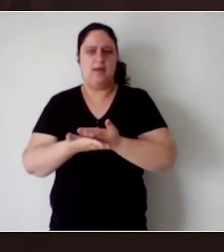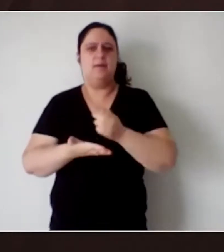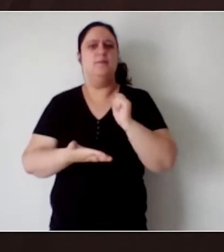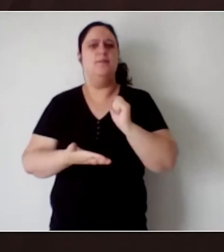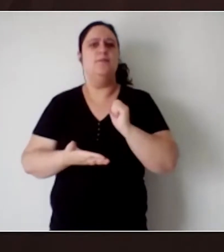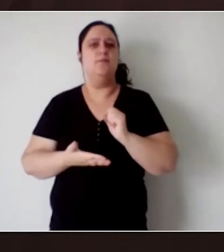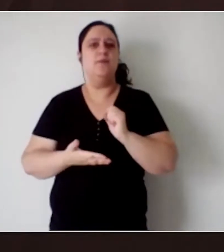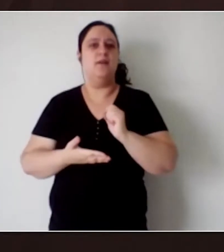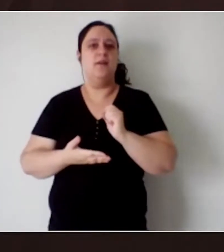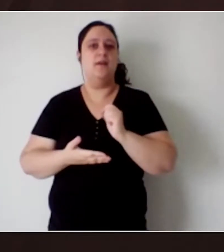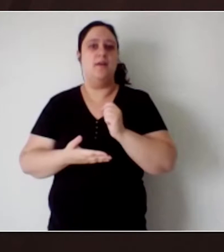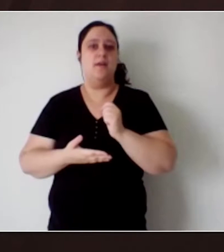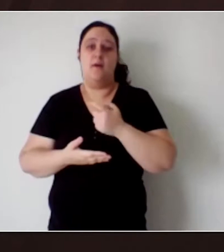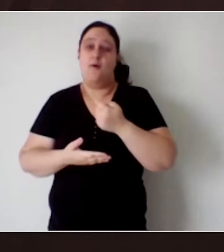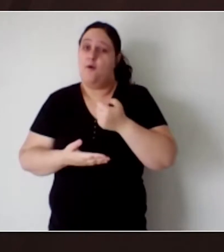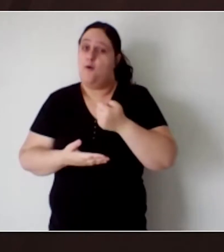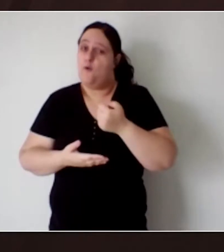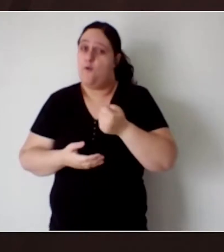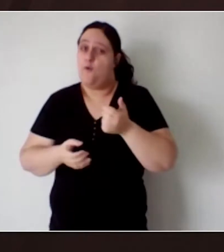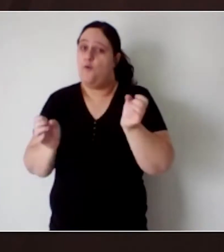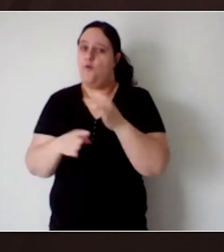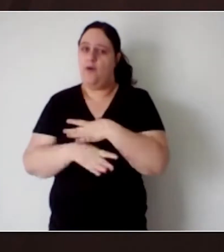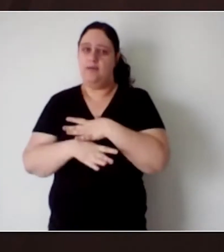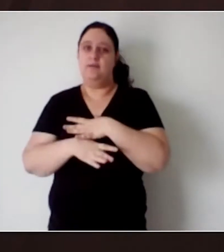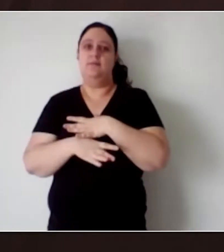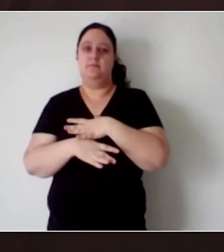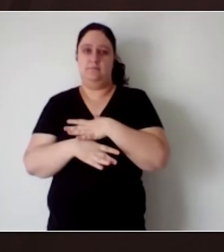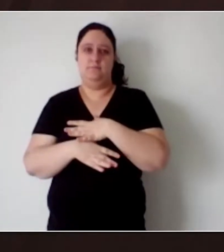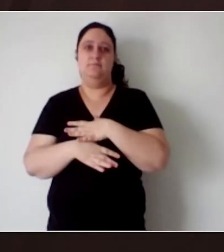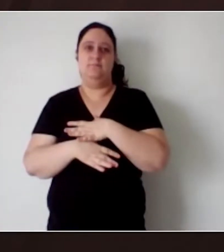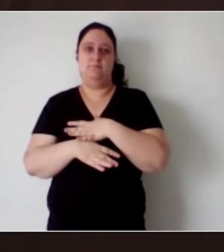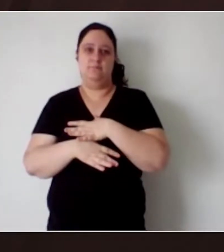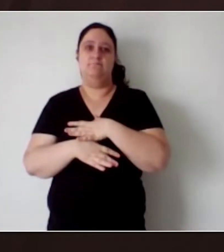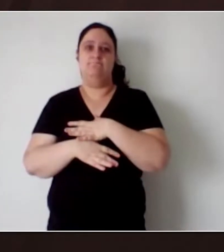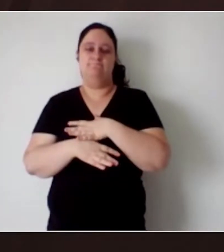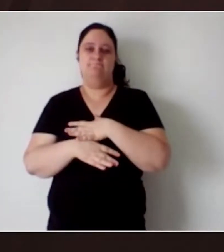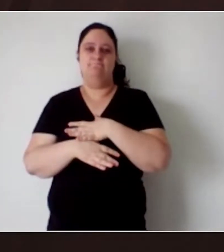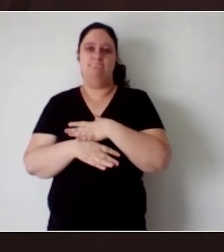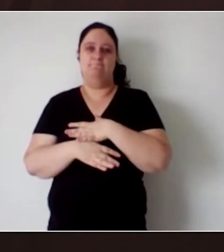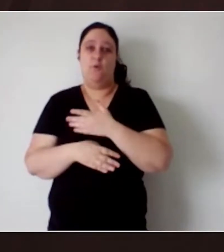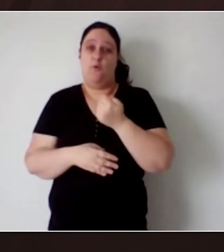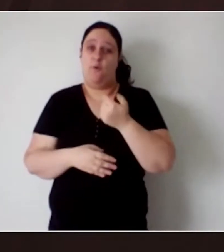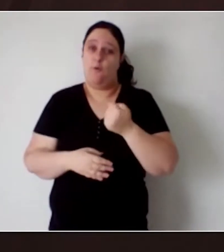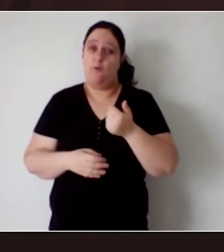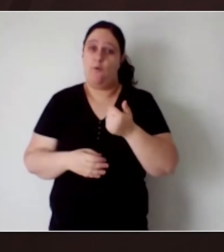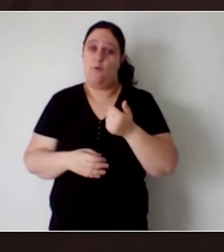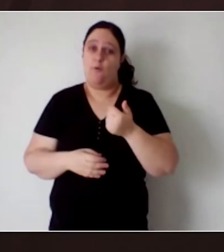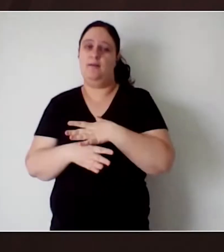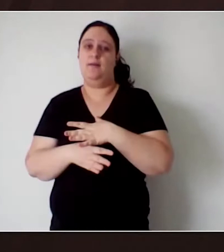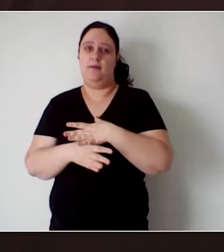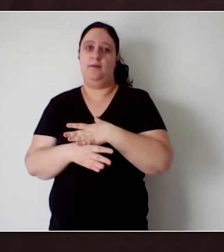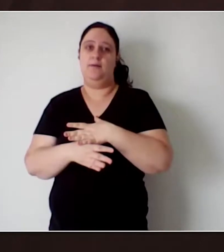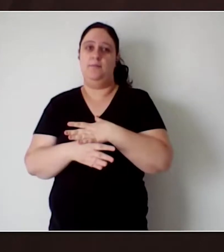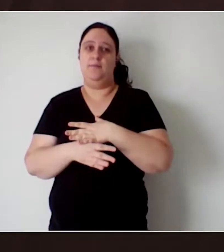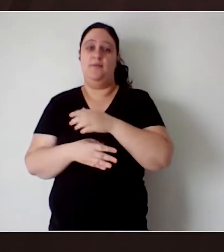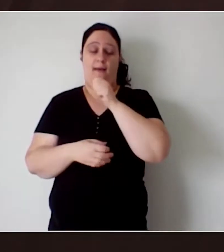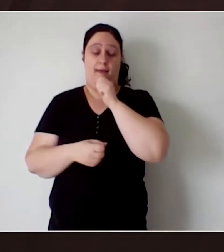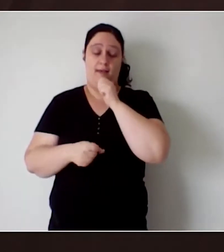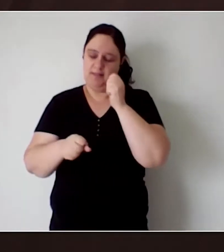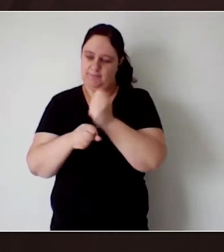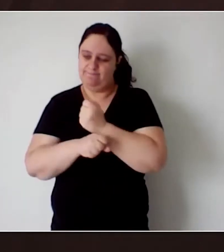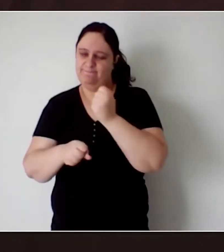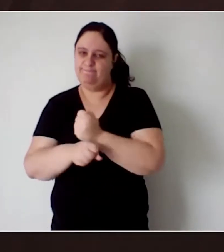tempo. Logo, logo ela será totalmente edificada. Logo, logo ela será a